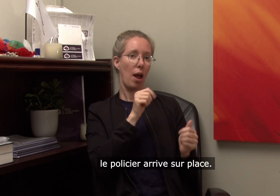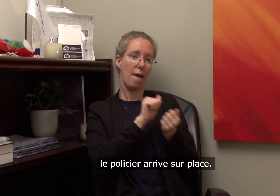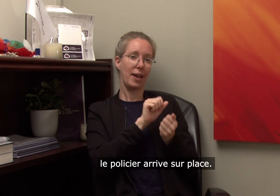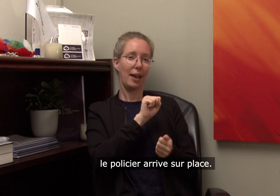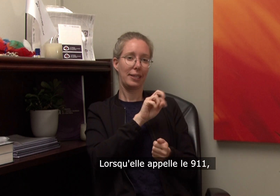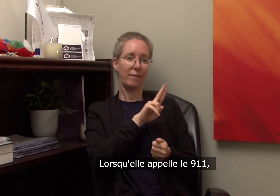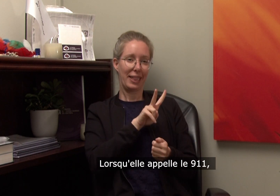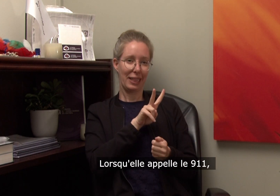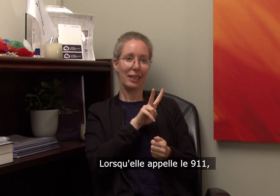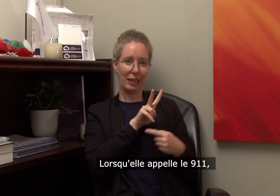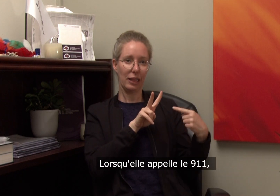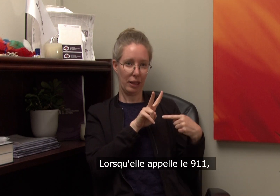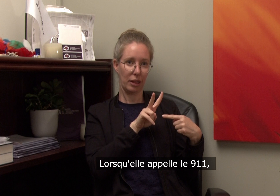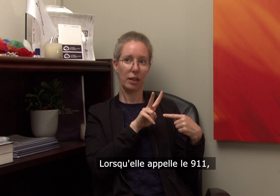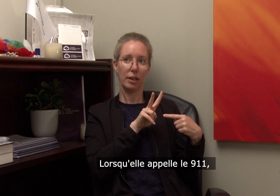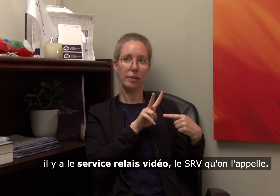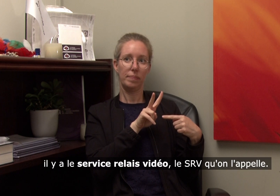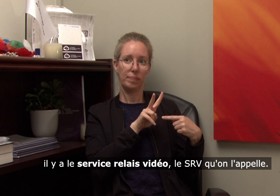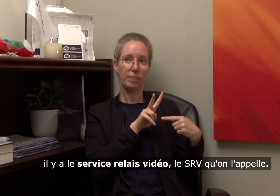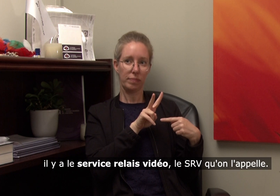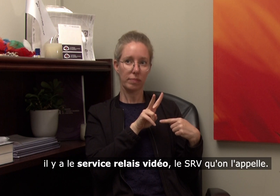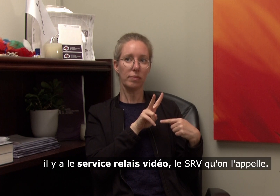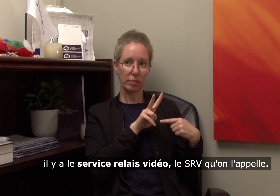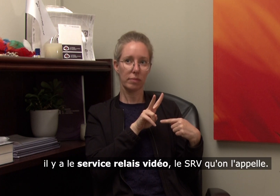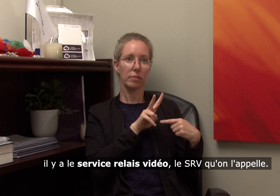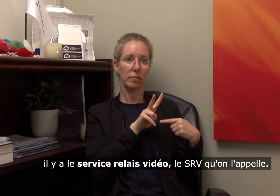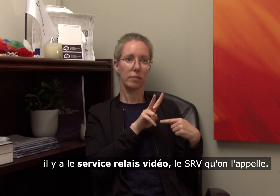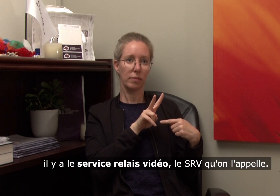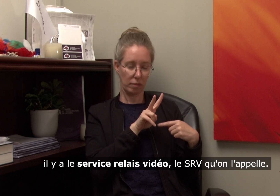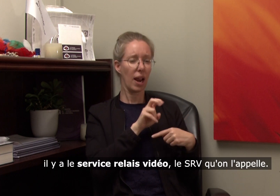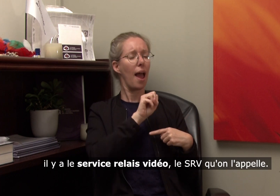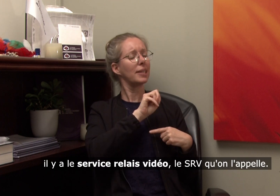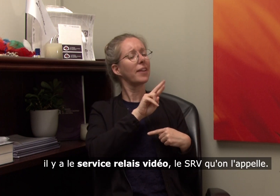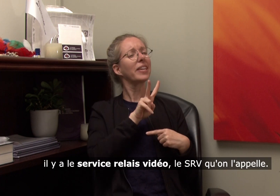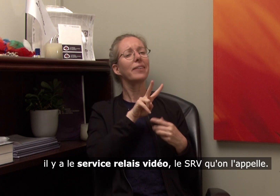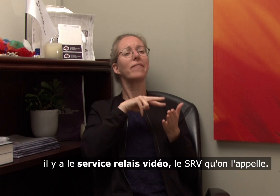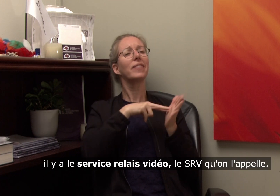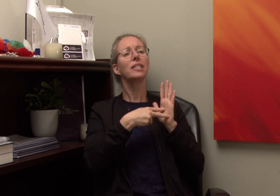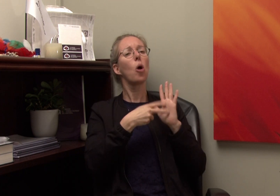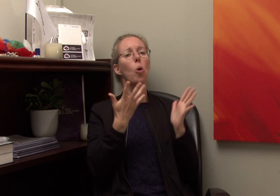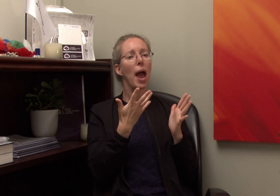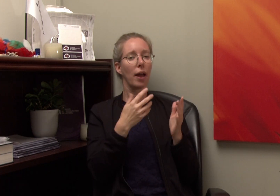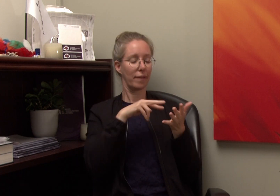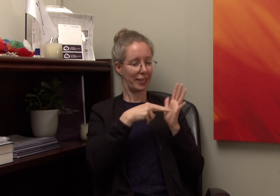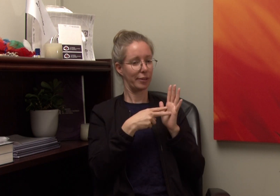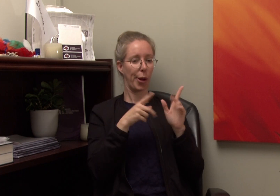place. Lorsqu'elle appelle le 911, il y a le service relais vidéo, le SRV qu'on l'appelle. Ce qui veut dire